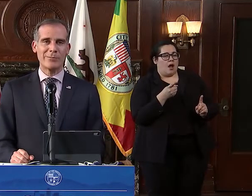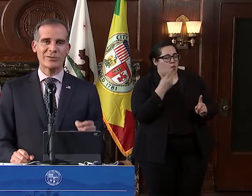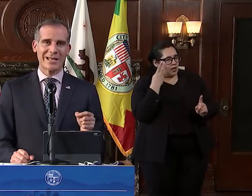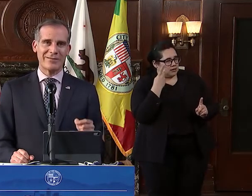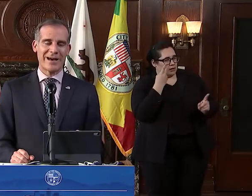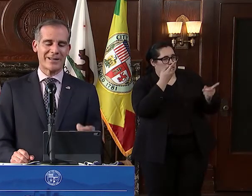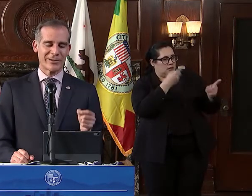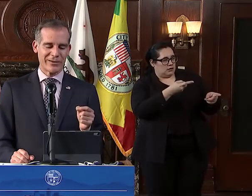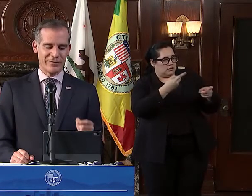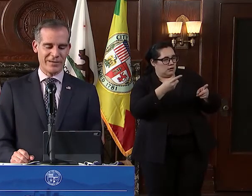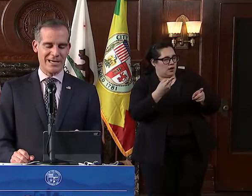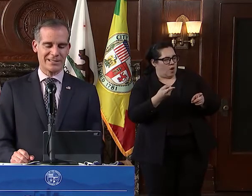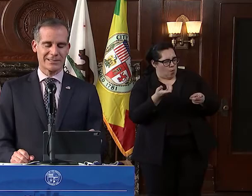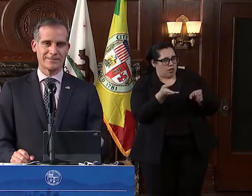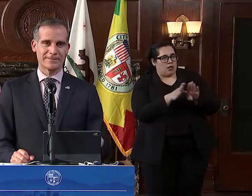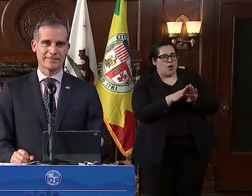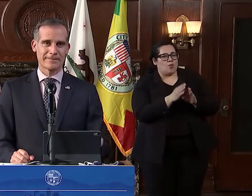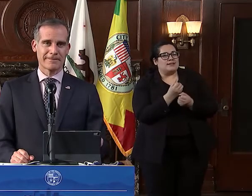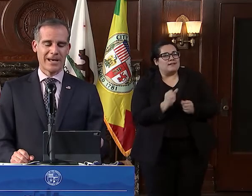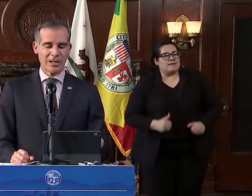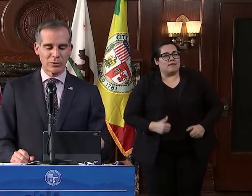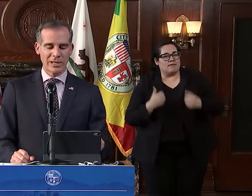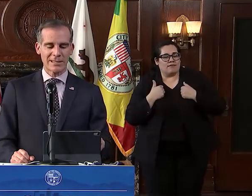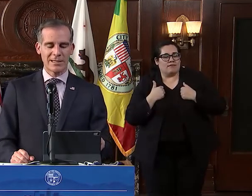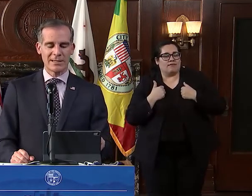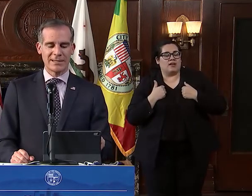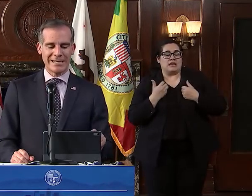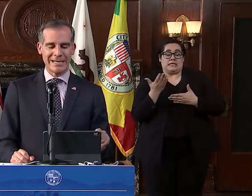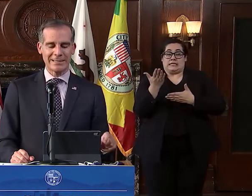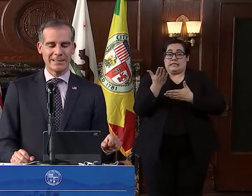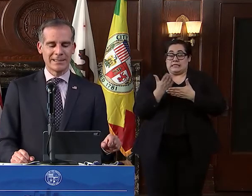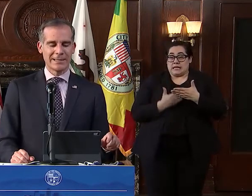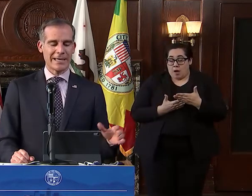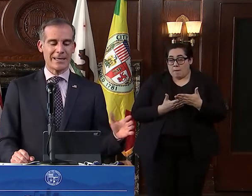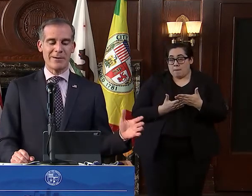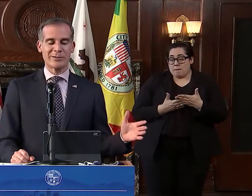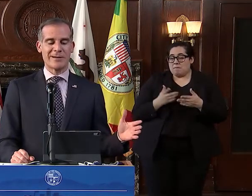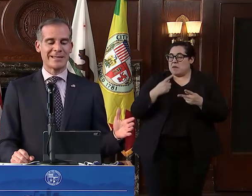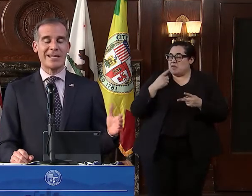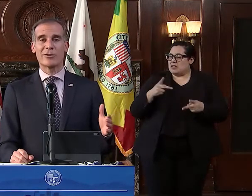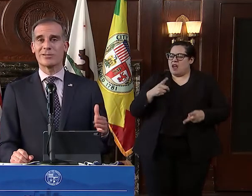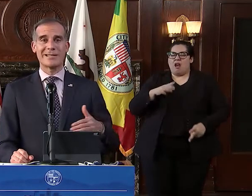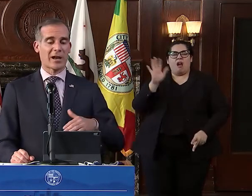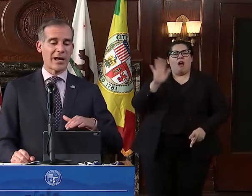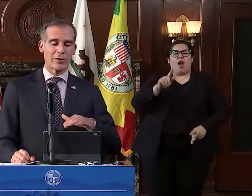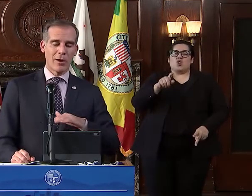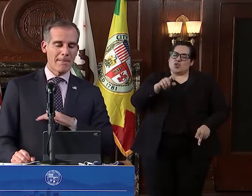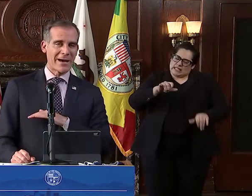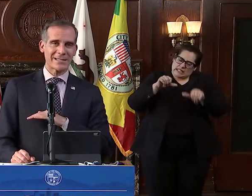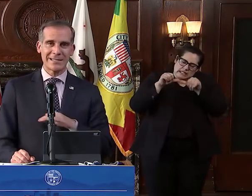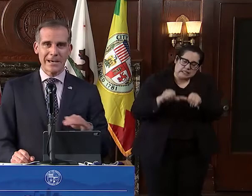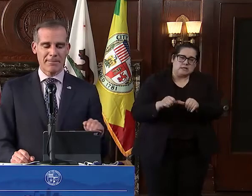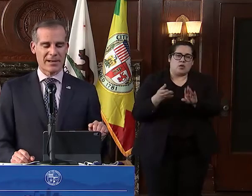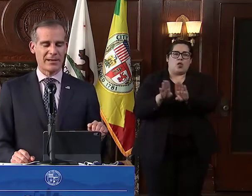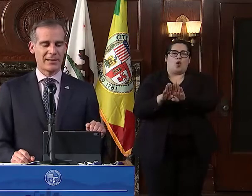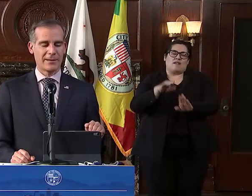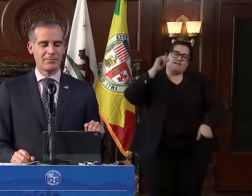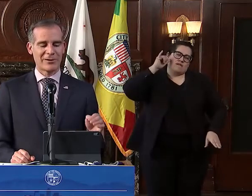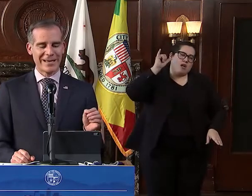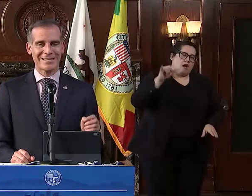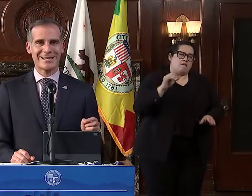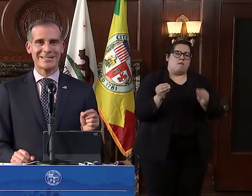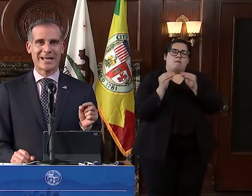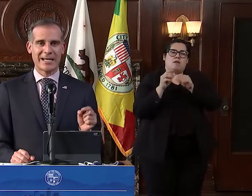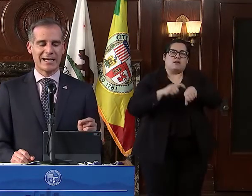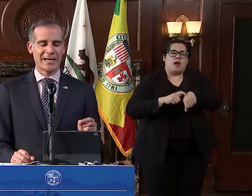cómo hemos salvado vidas. Algunas dirían que debemos mantenernos cerrados para siempre,